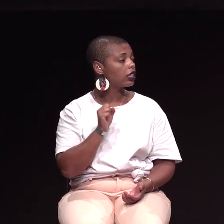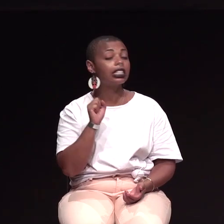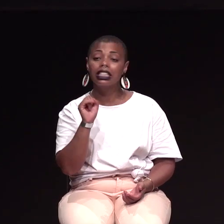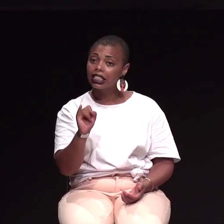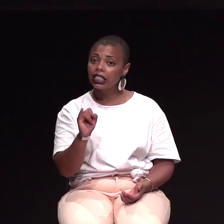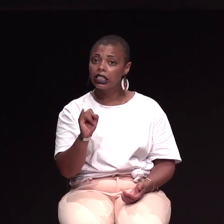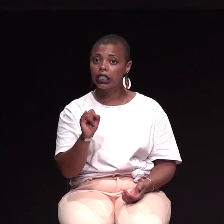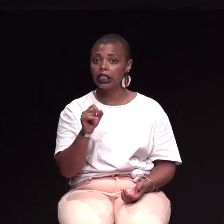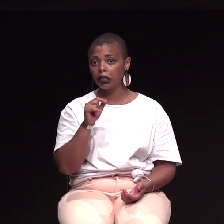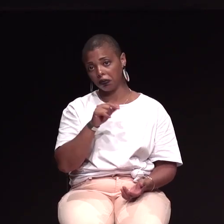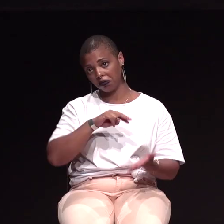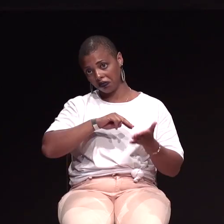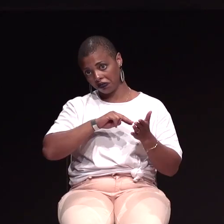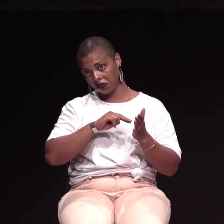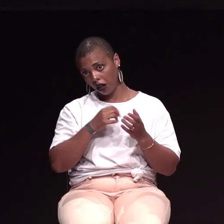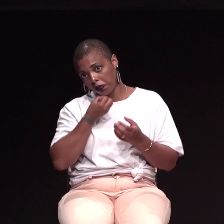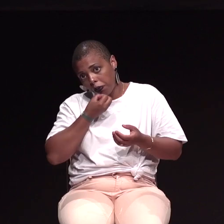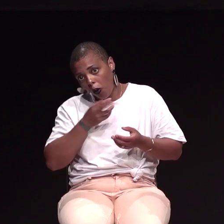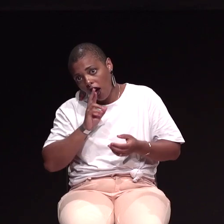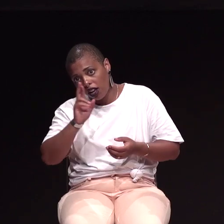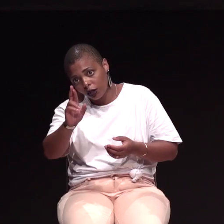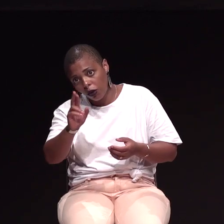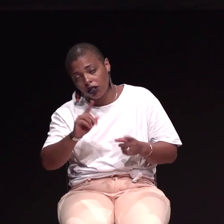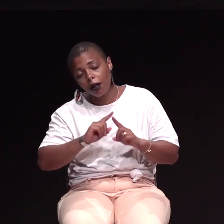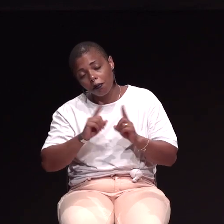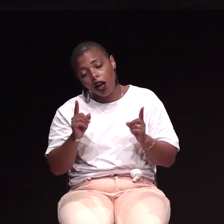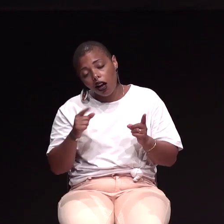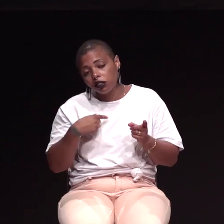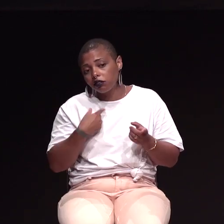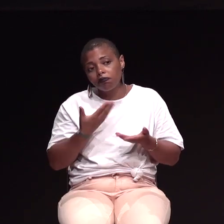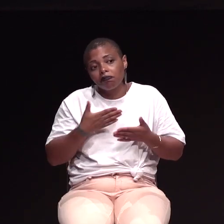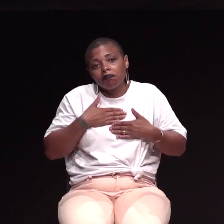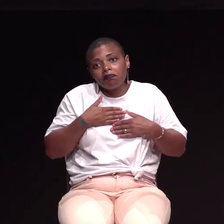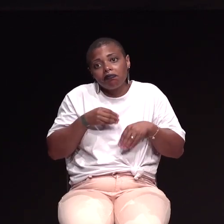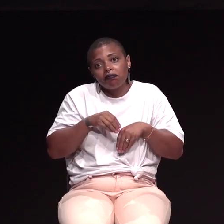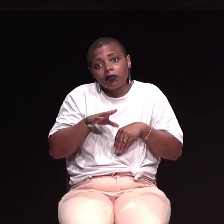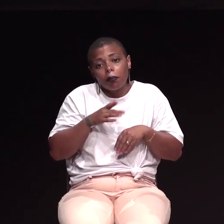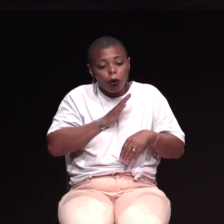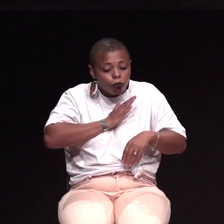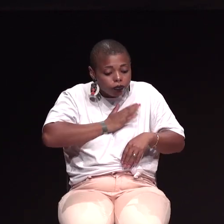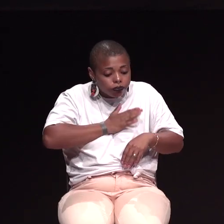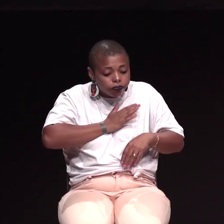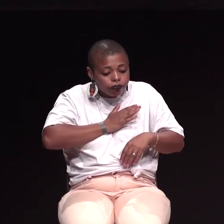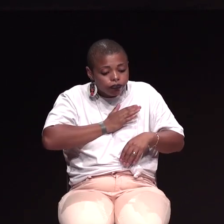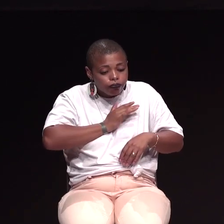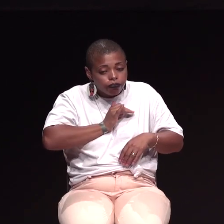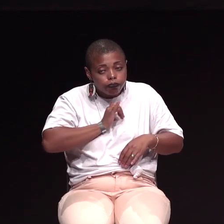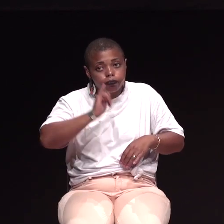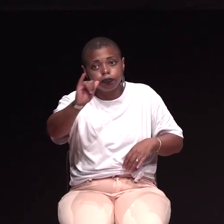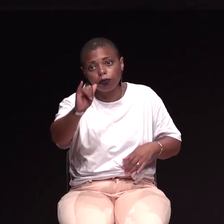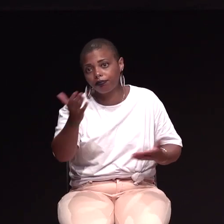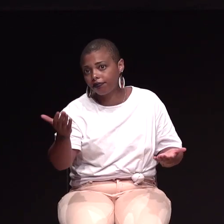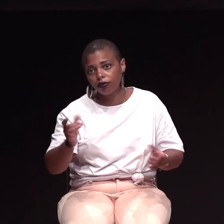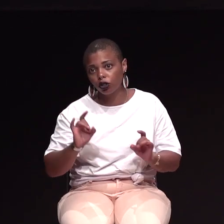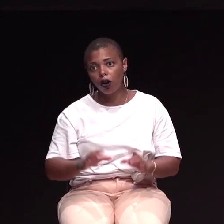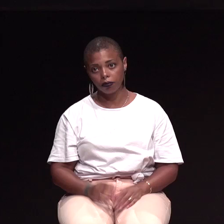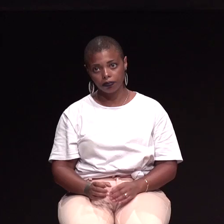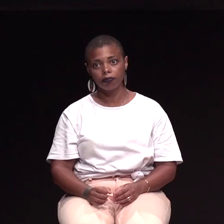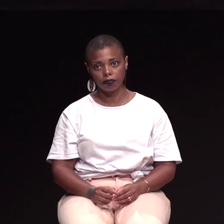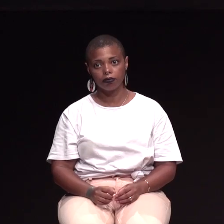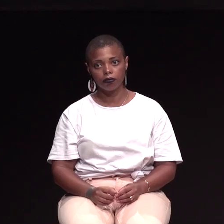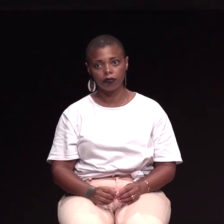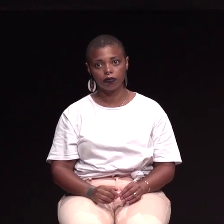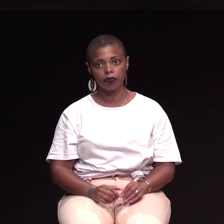te responde, mas é o que eu posso dizer, assim, meio de coração para você.